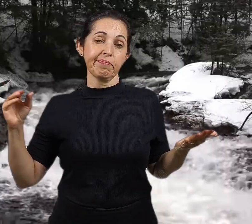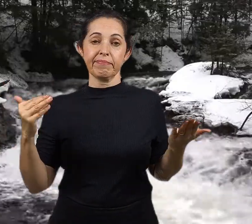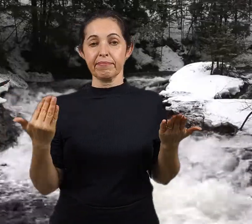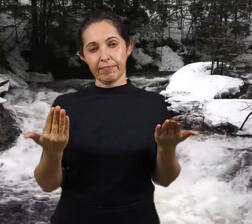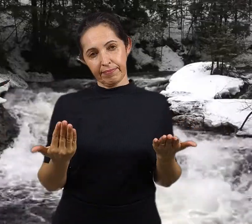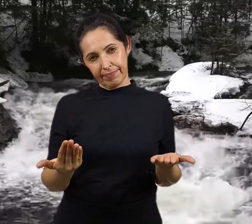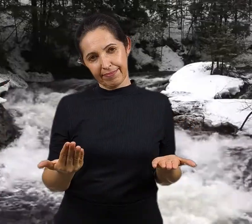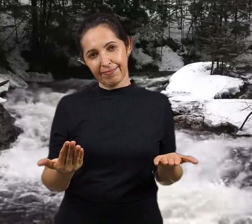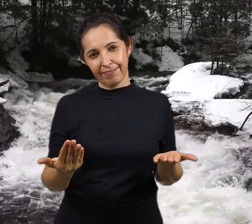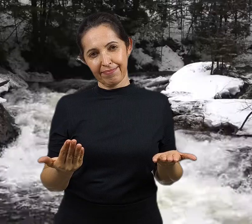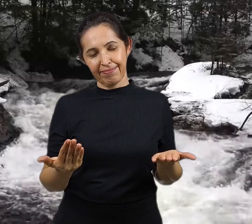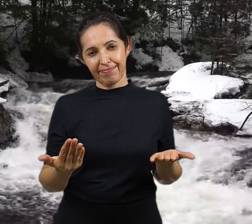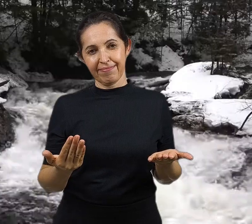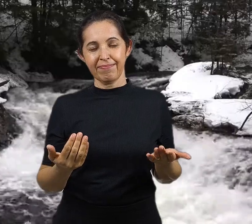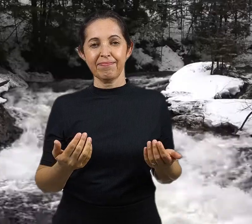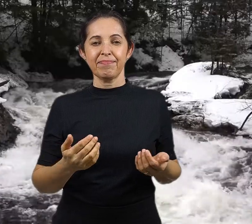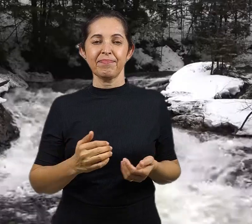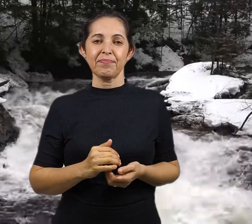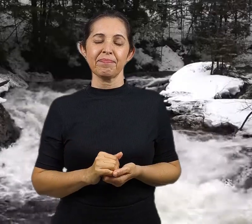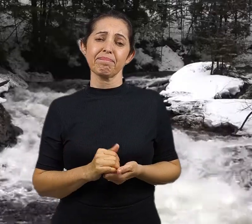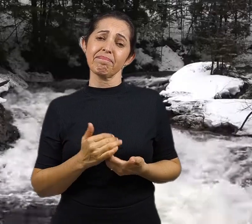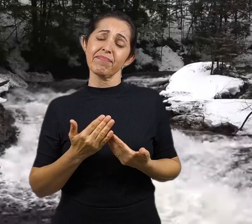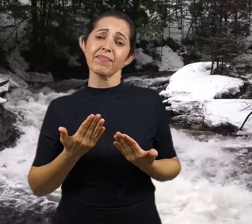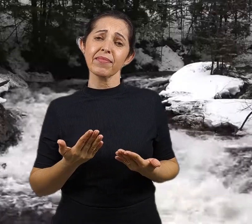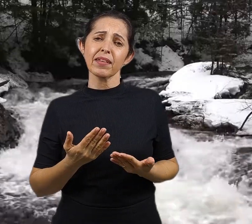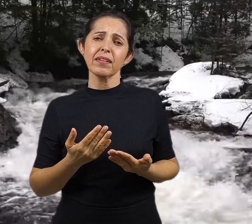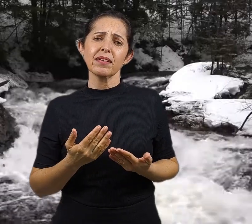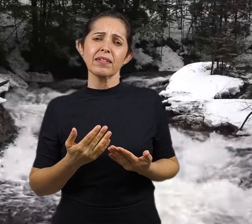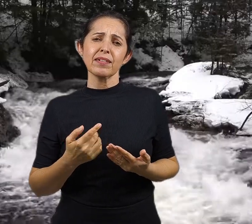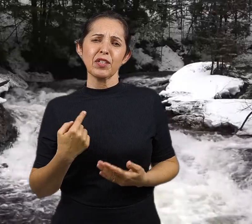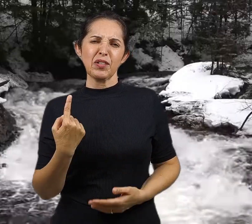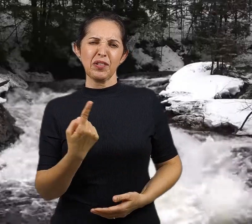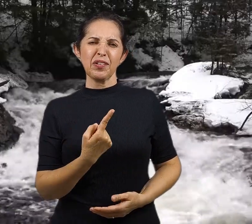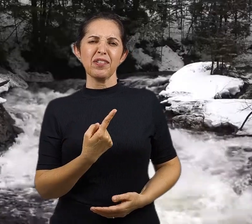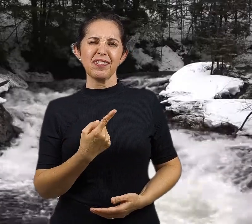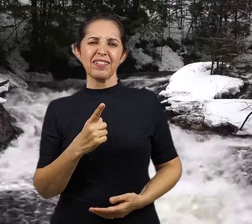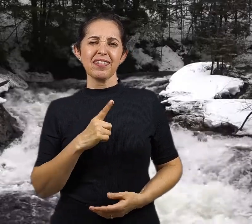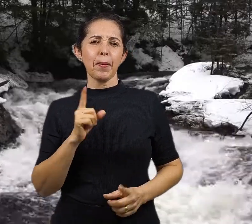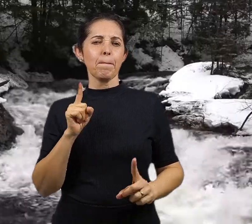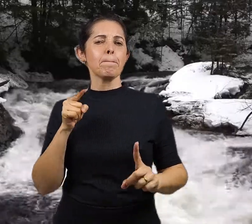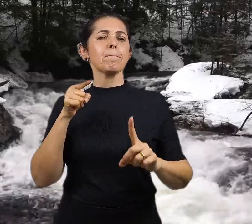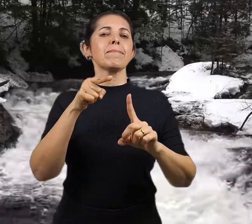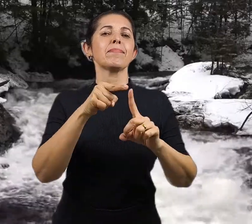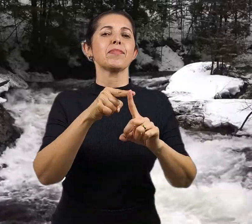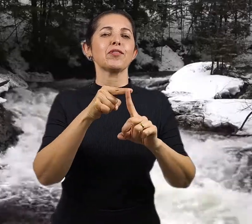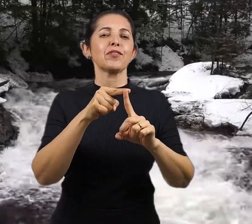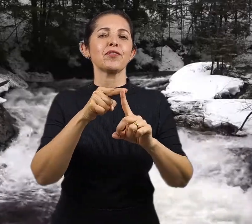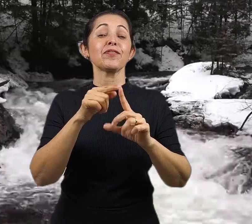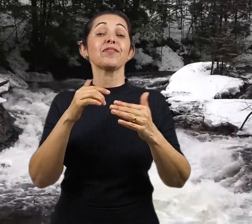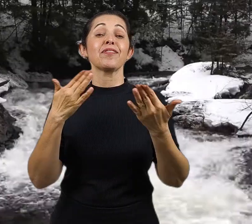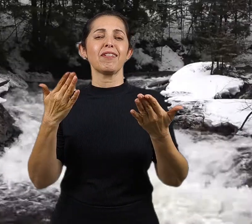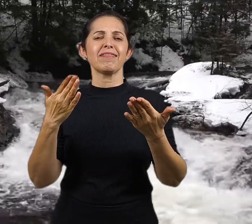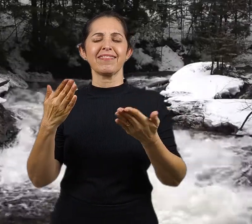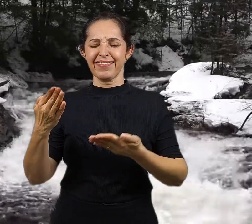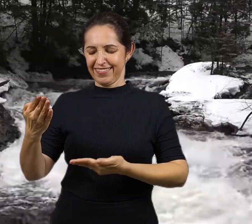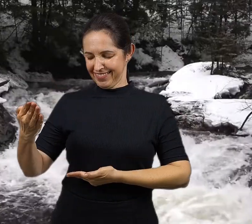Meus irmãos, nós temos uma prioridade na nossa vida. Nossa prioridade é servir ao Senhor. As demais coisas serão